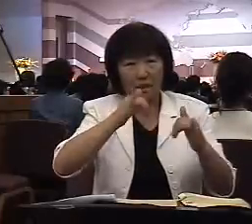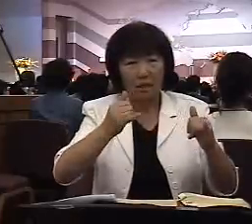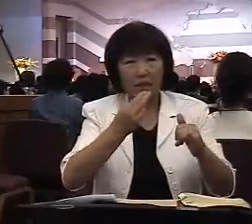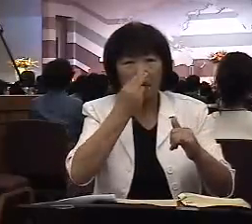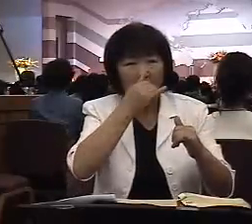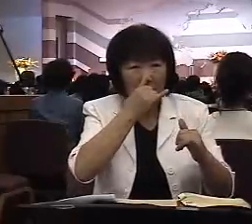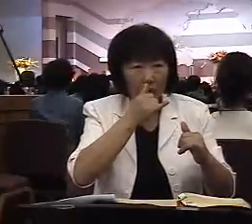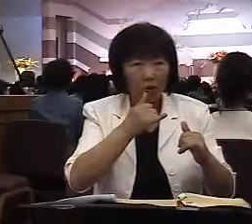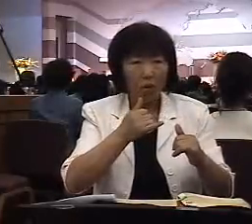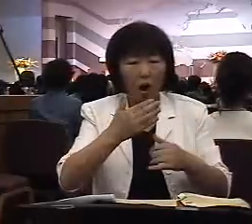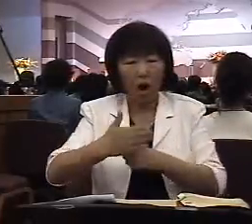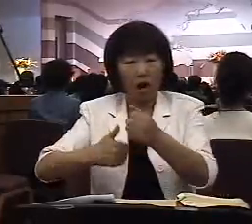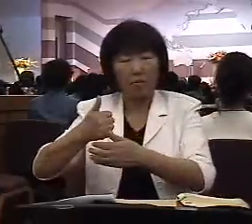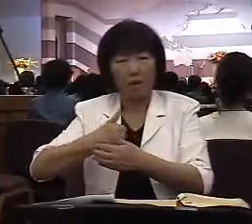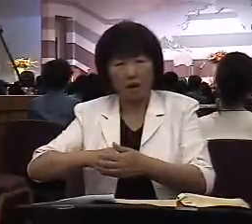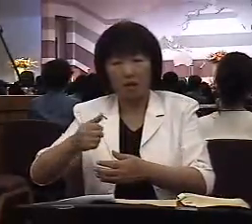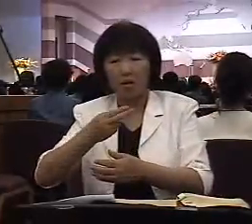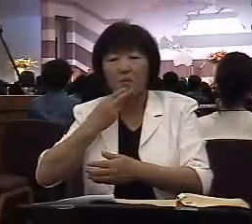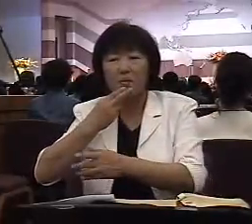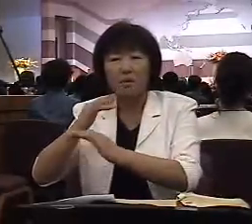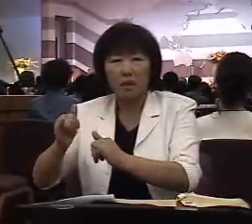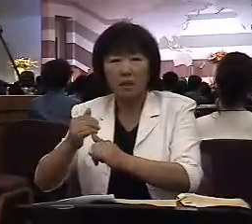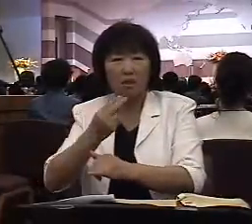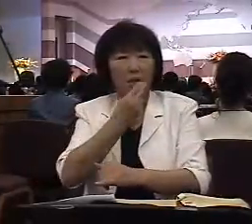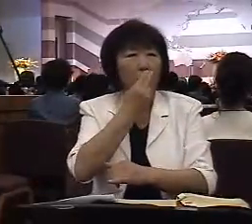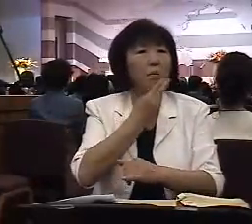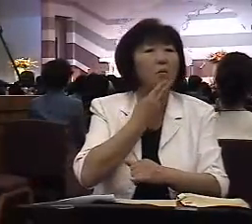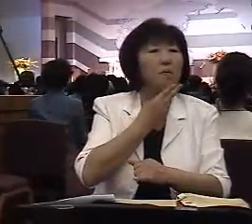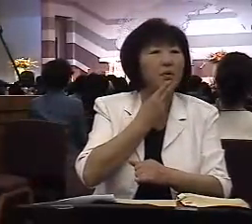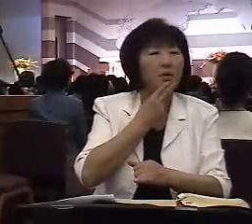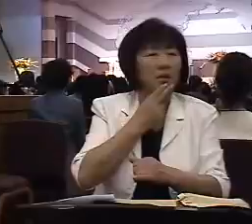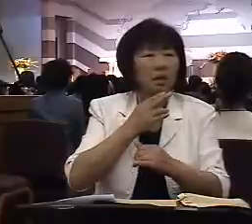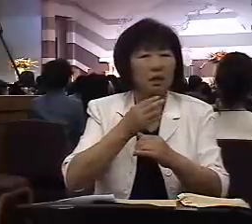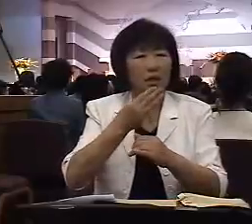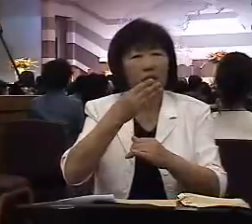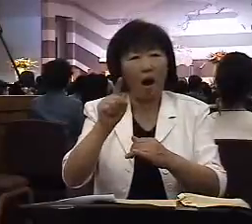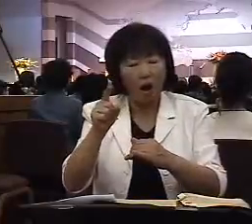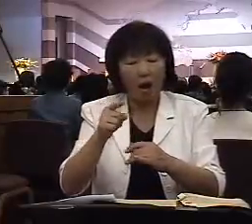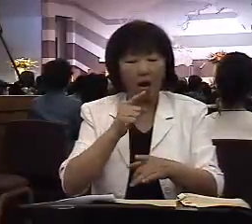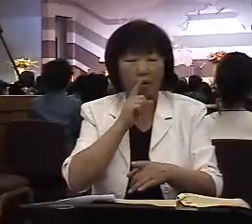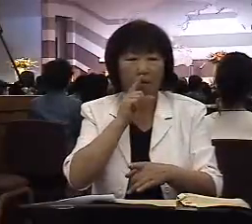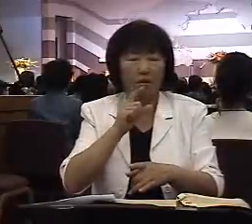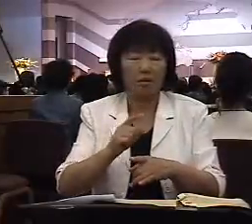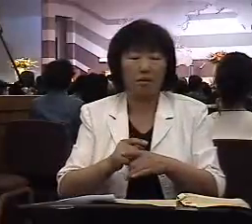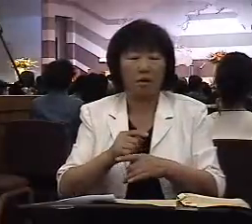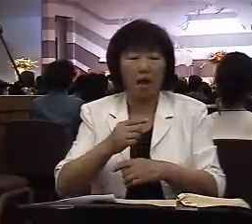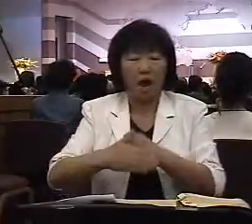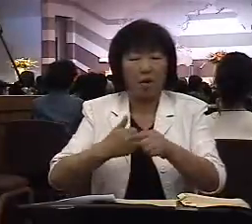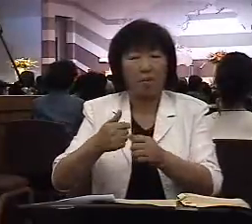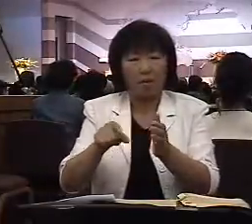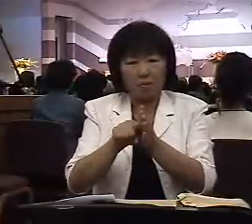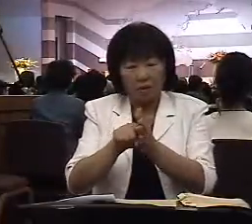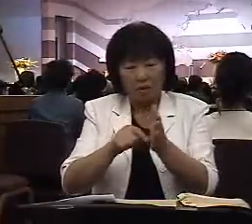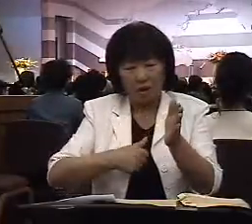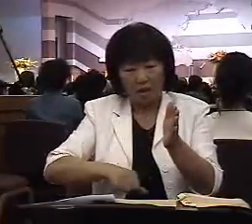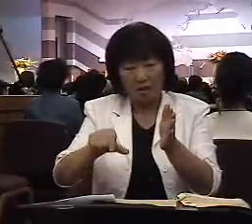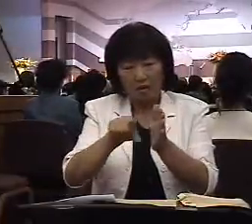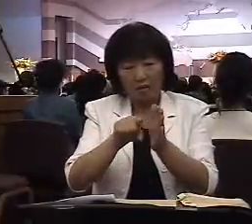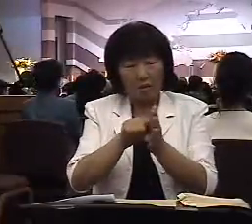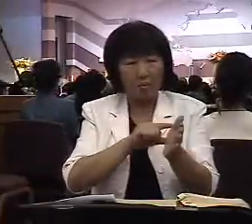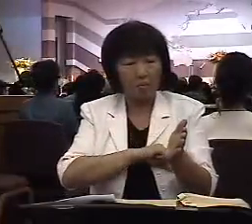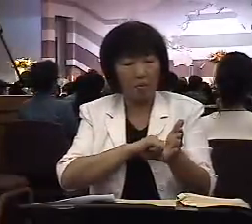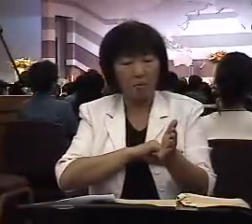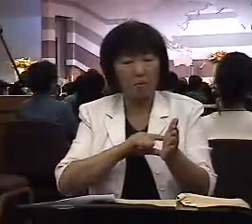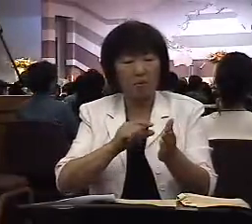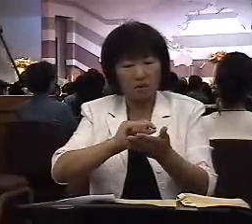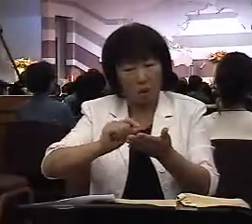생명이 있고 하나님의 아들이 없는 자에게는 생명이 없느니라. 내가 하나님의 아들의 이름을 믿는 너희에게 이것을